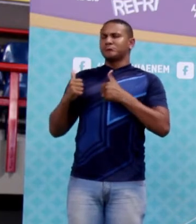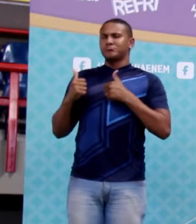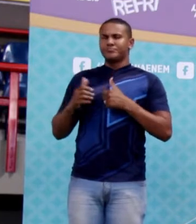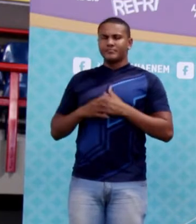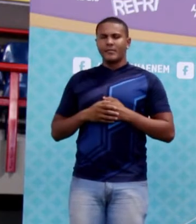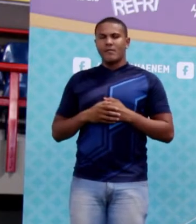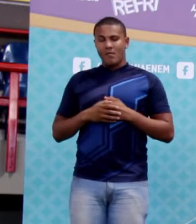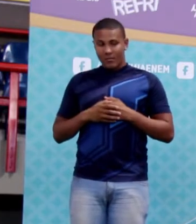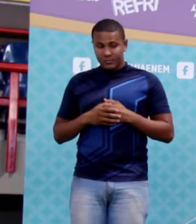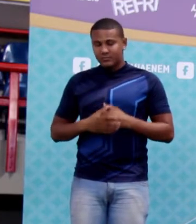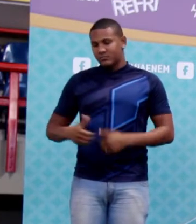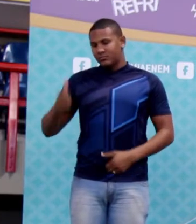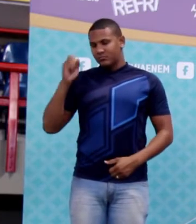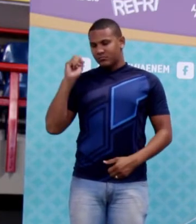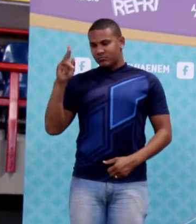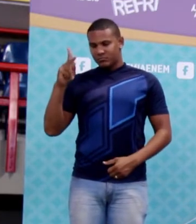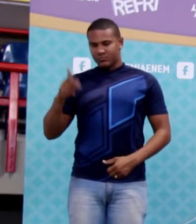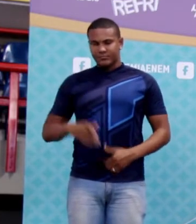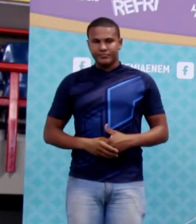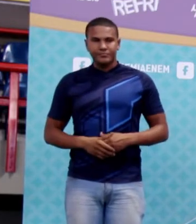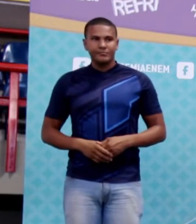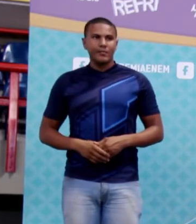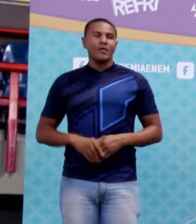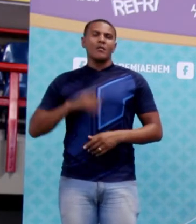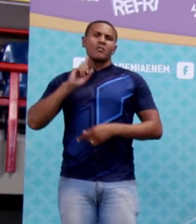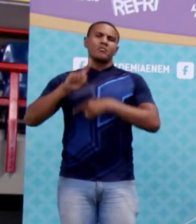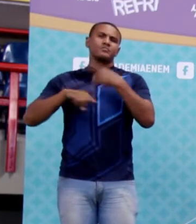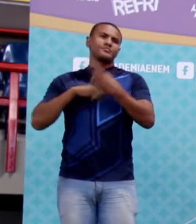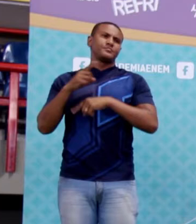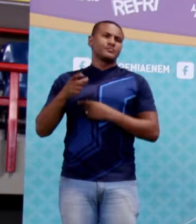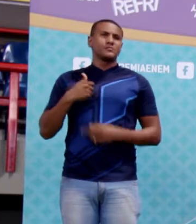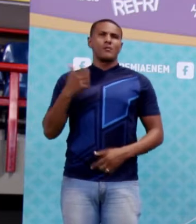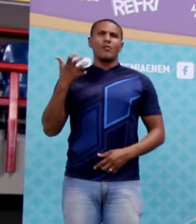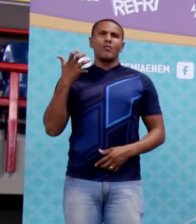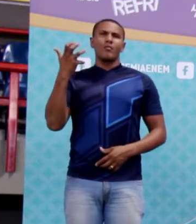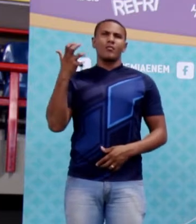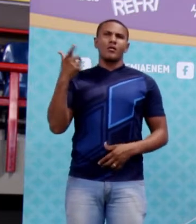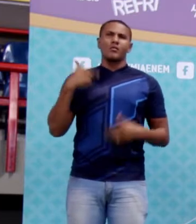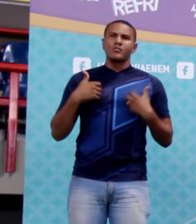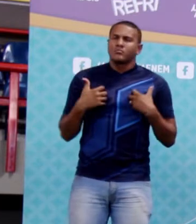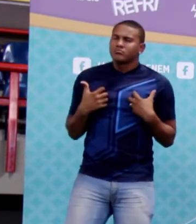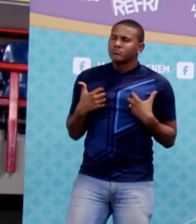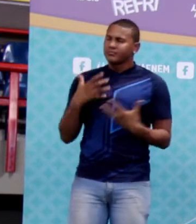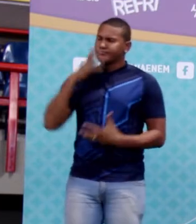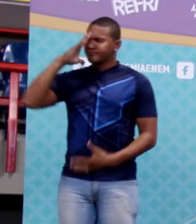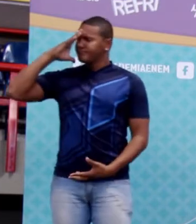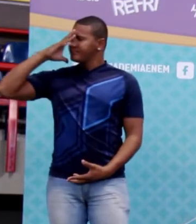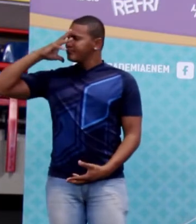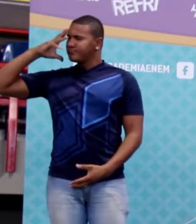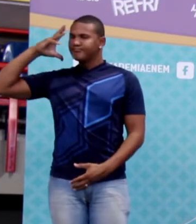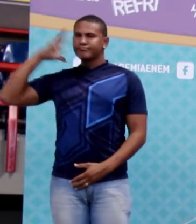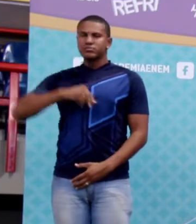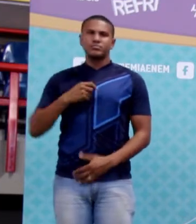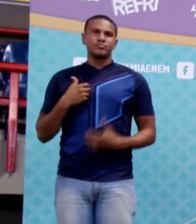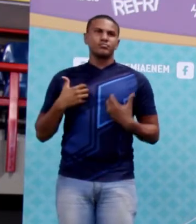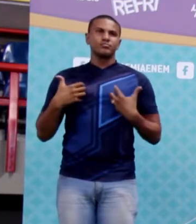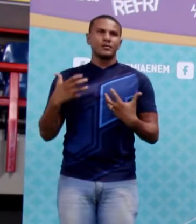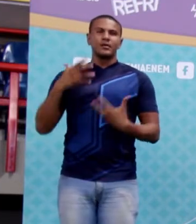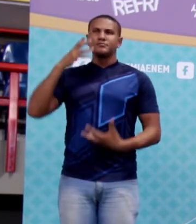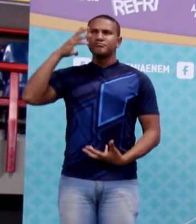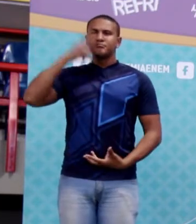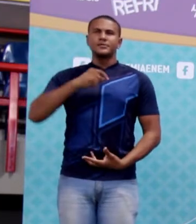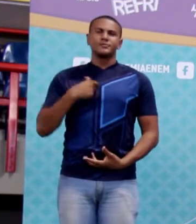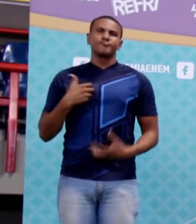deu muito dinheiro para ela. Aí disse, agora eu quero ser muito bonita. Eu quero ser uma mulher